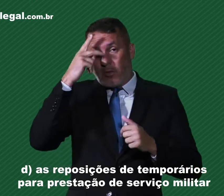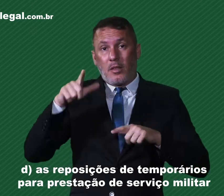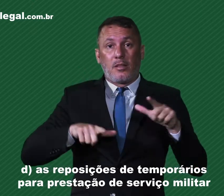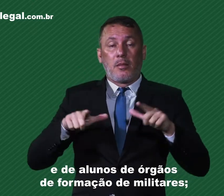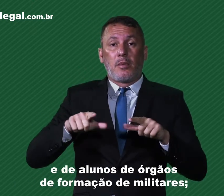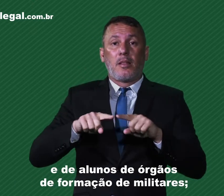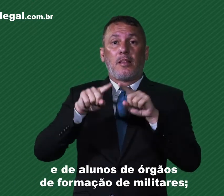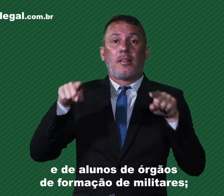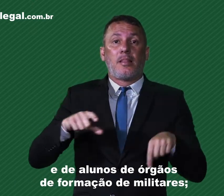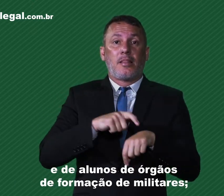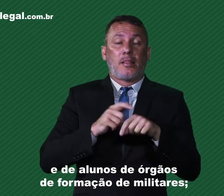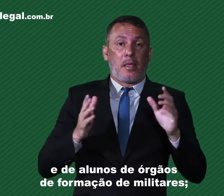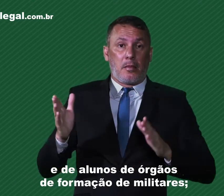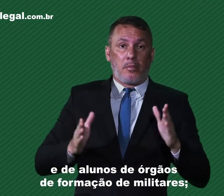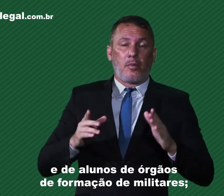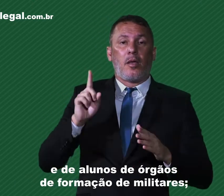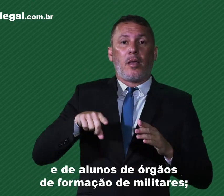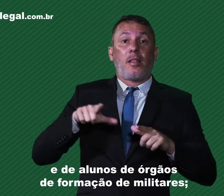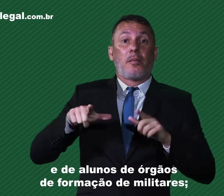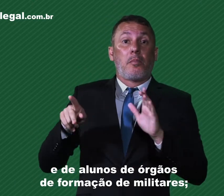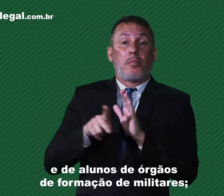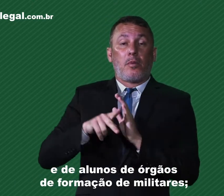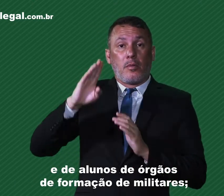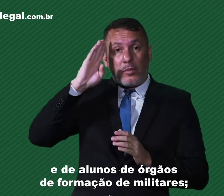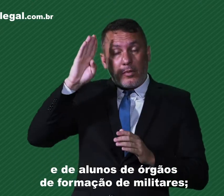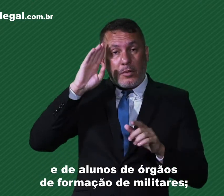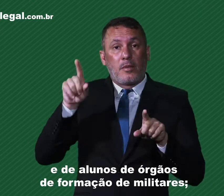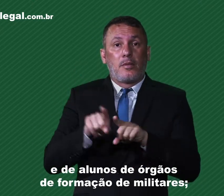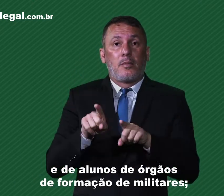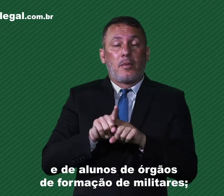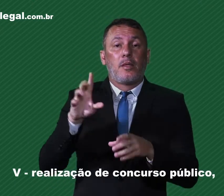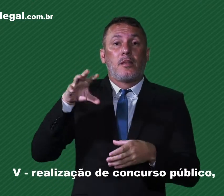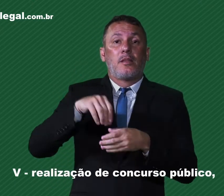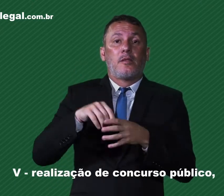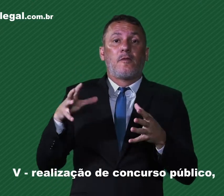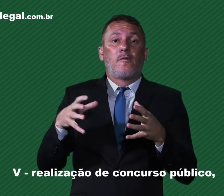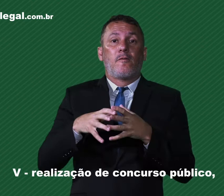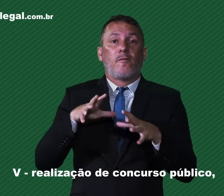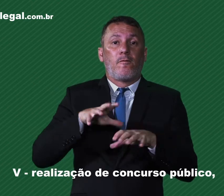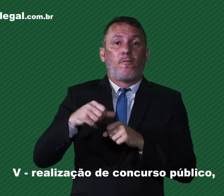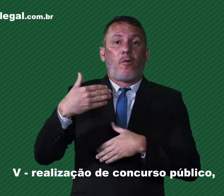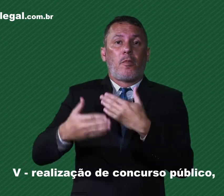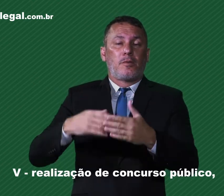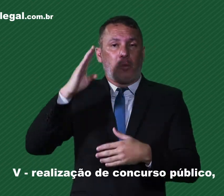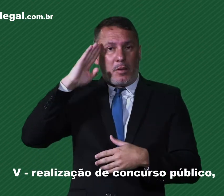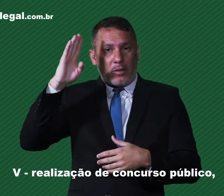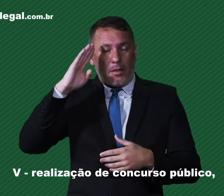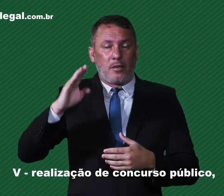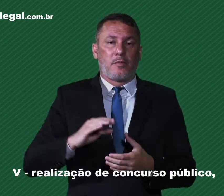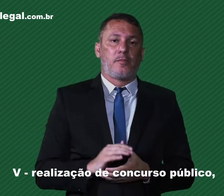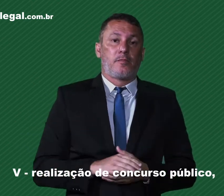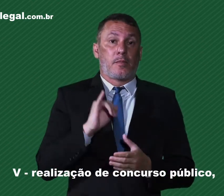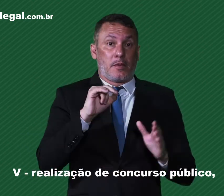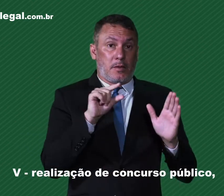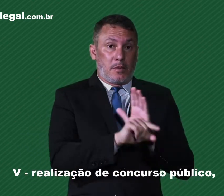militar eu pedi alunos de órgãos de formação de militares inciso 5 realização de concurso público